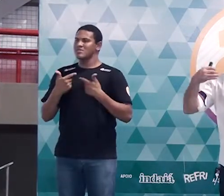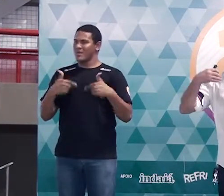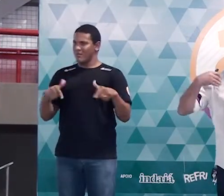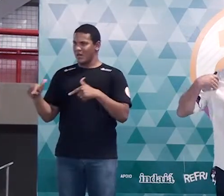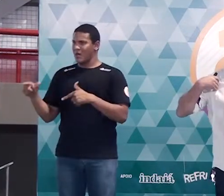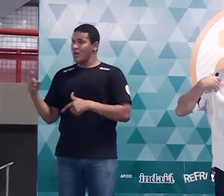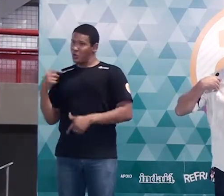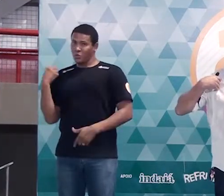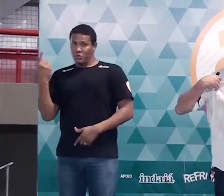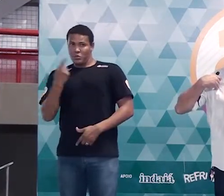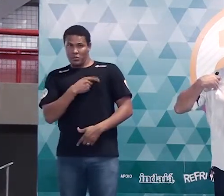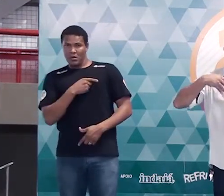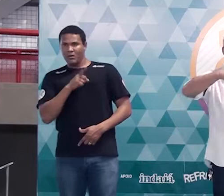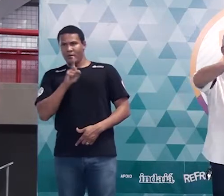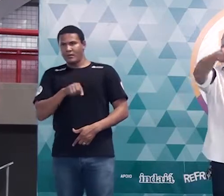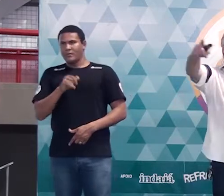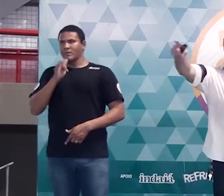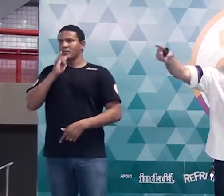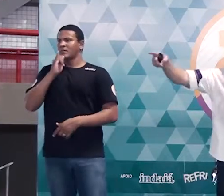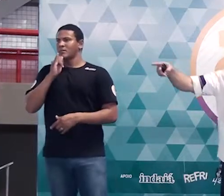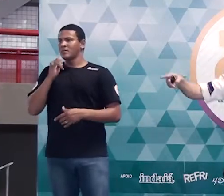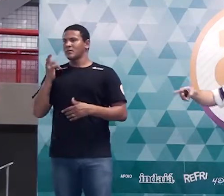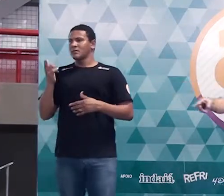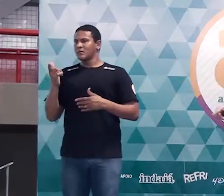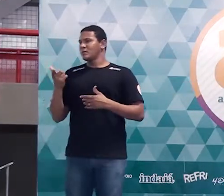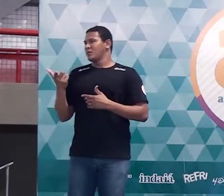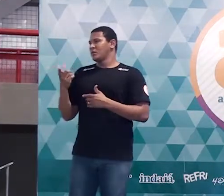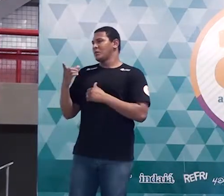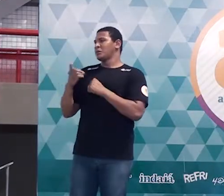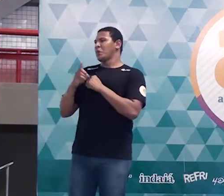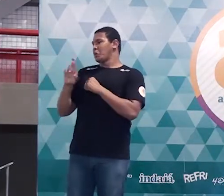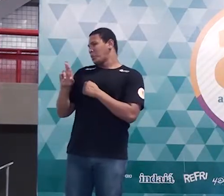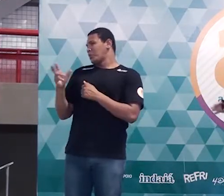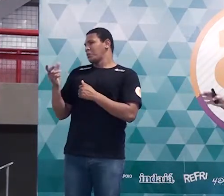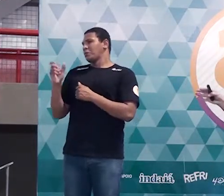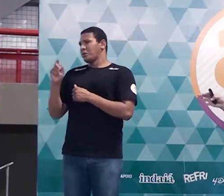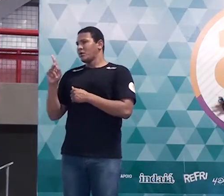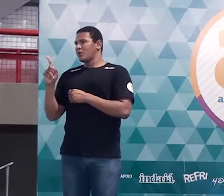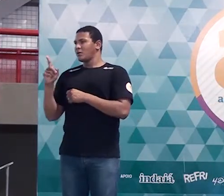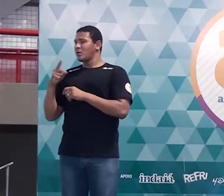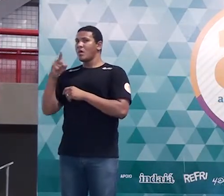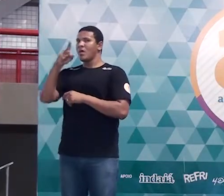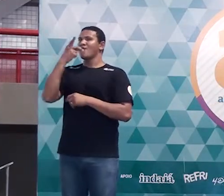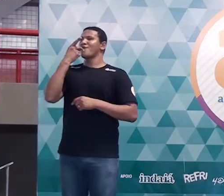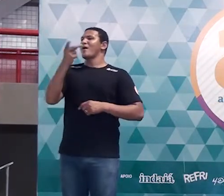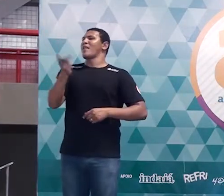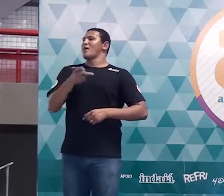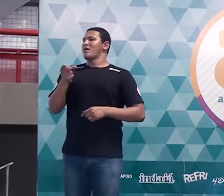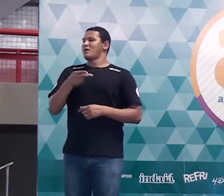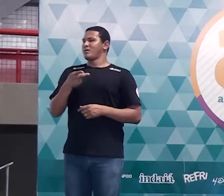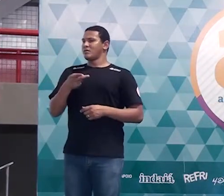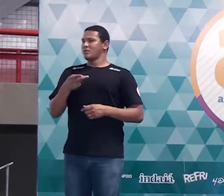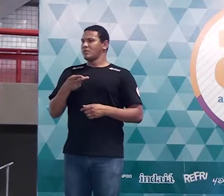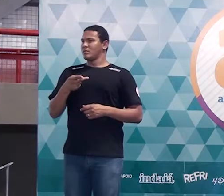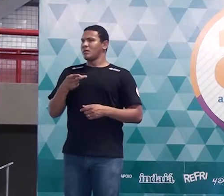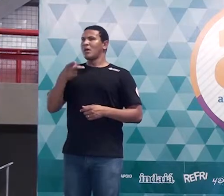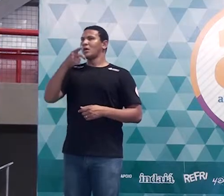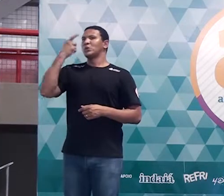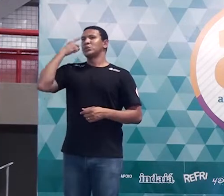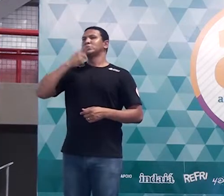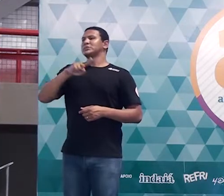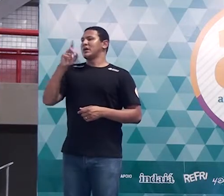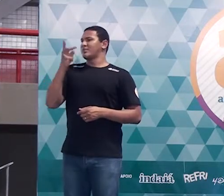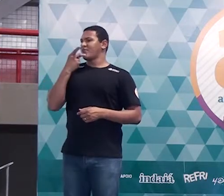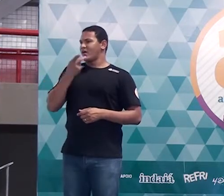nós somos os doutores, nós falamos corretamente e eles falam errado. Eles não sabem falar. Isso é